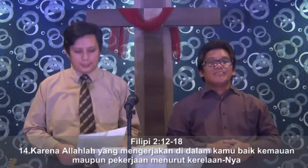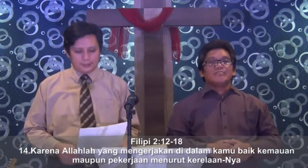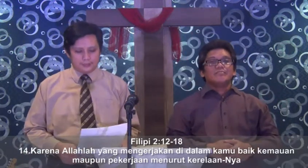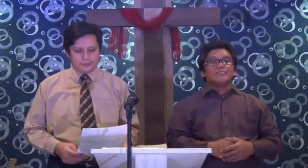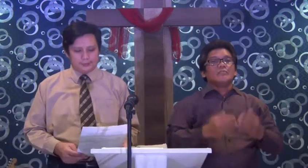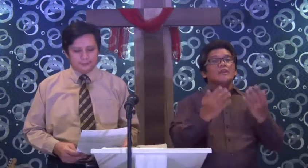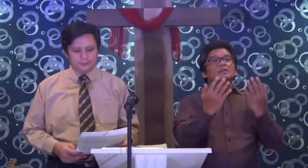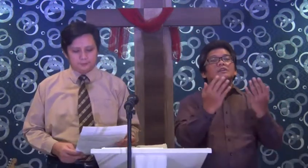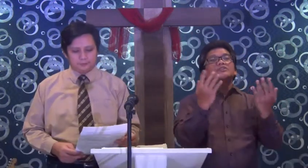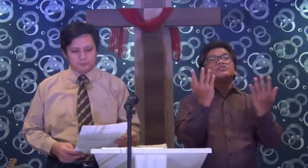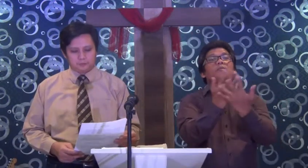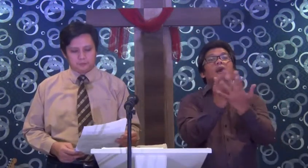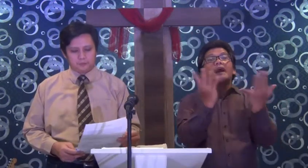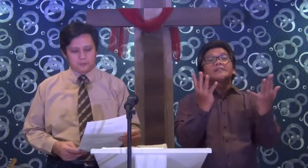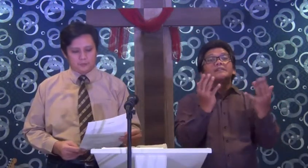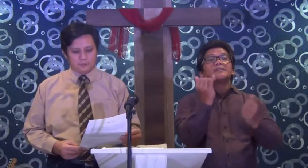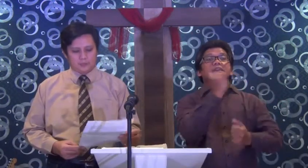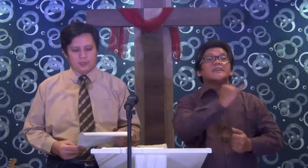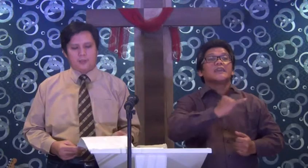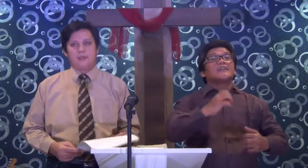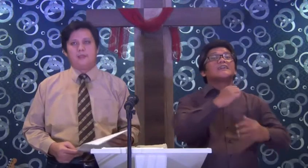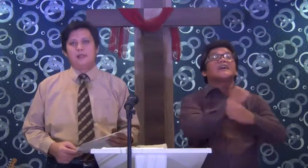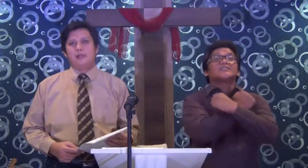Jemaat yang terkasih,